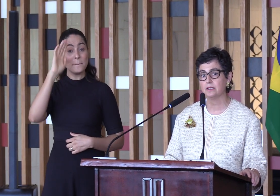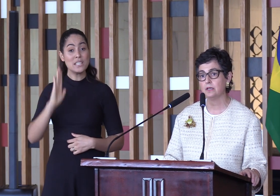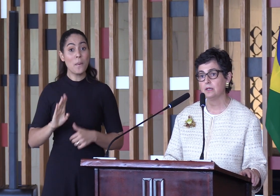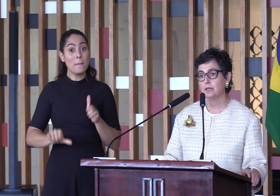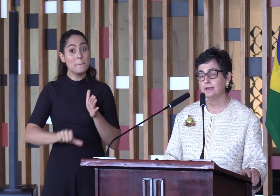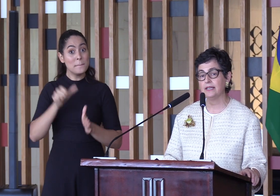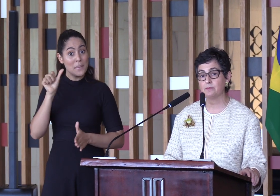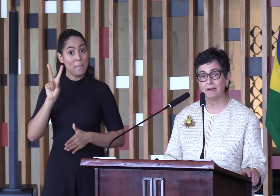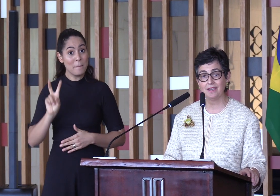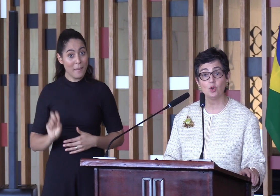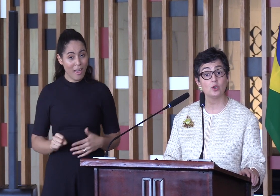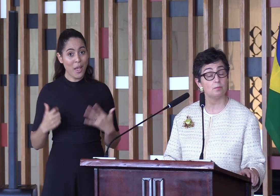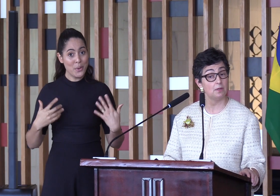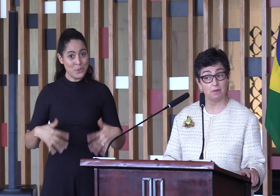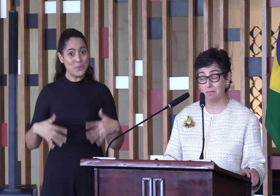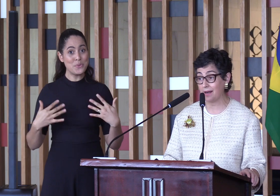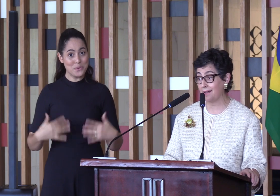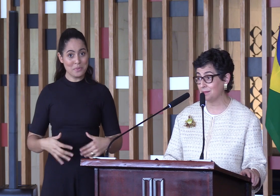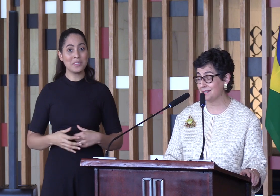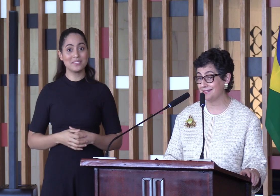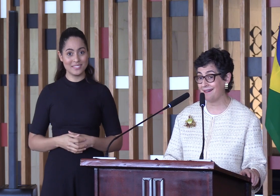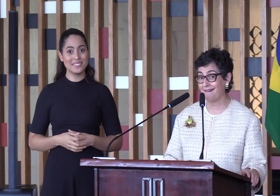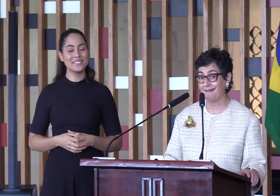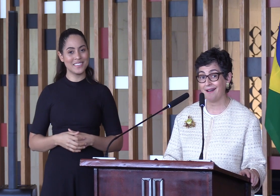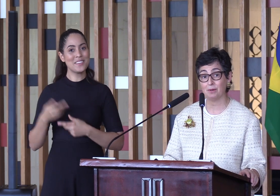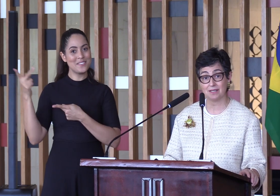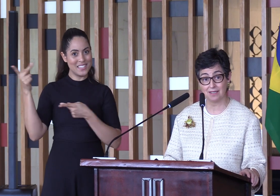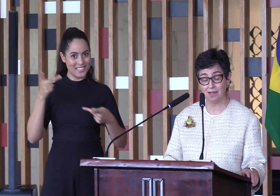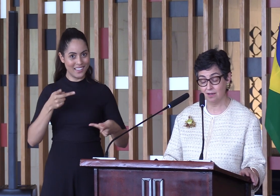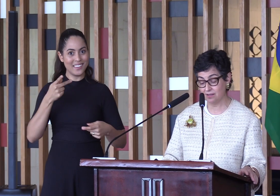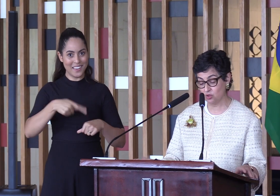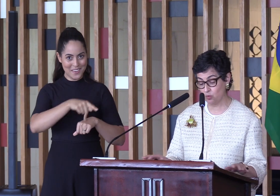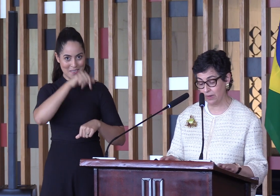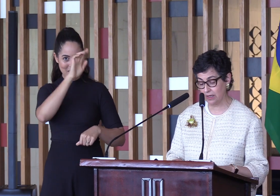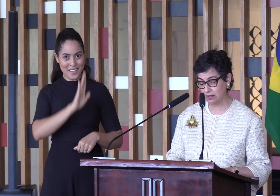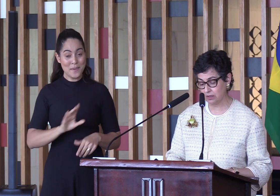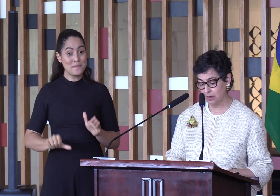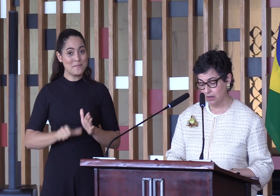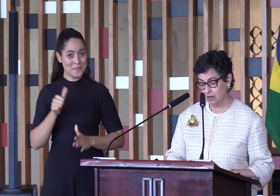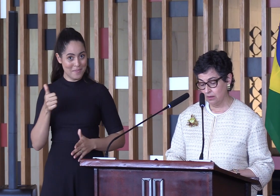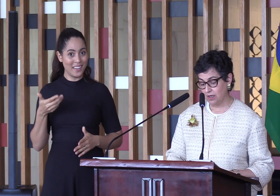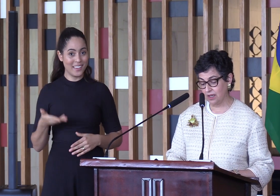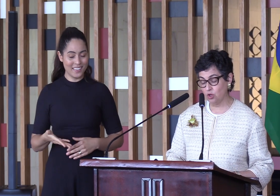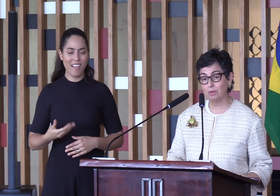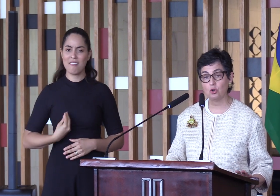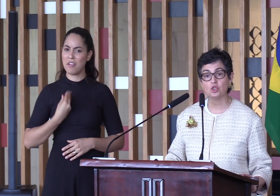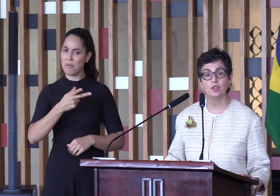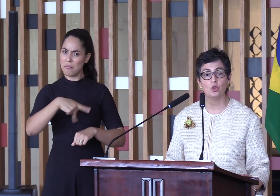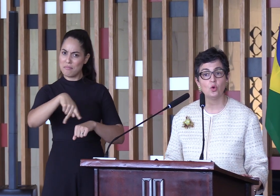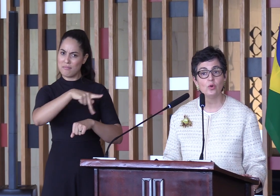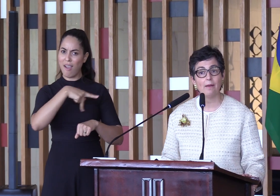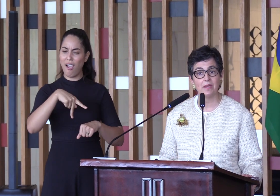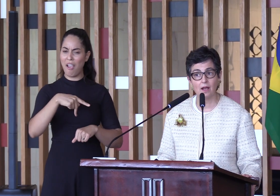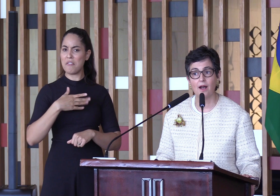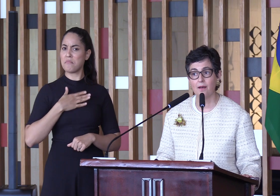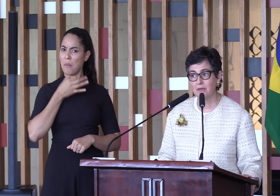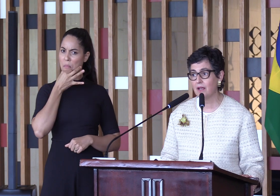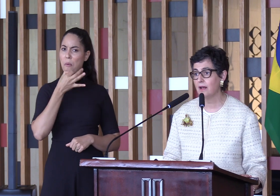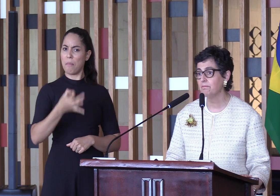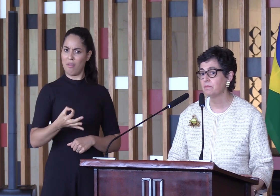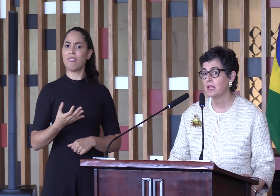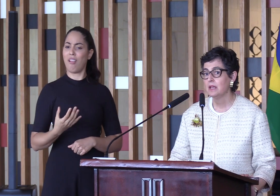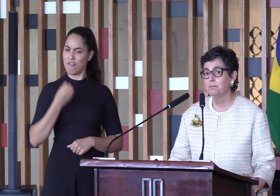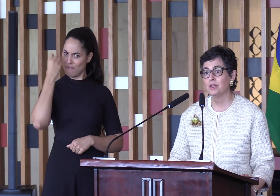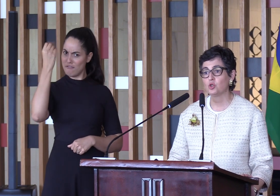Exteriores de Espanha. Não é minha primeira visita a Brasil, este é um país do que eu me considero uma velha